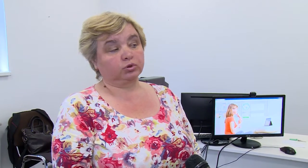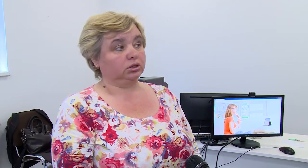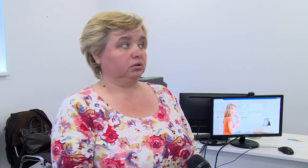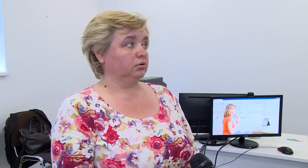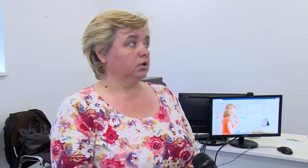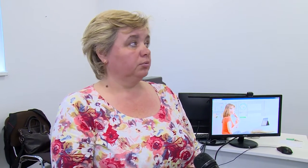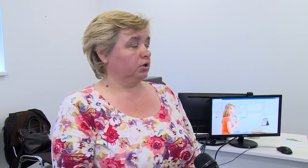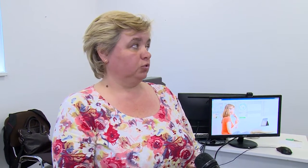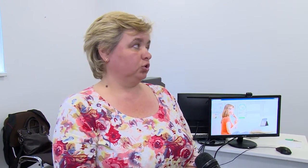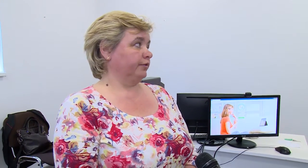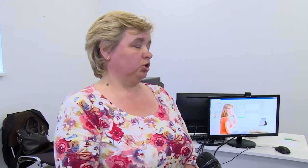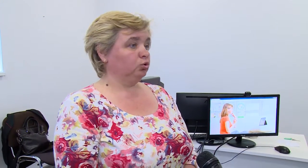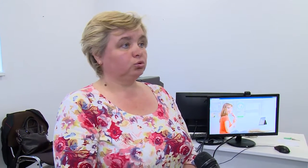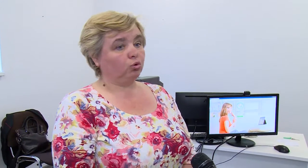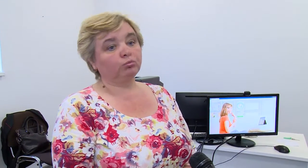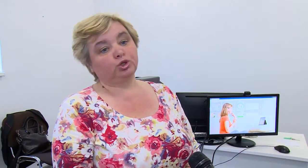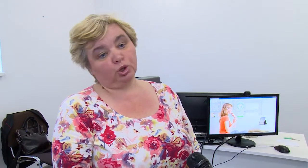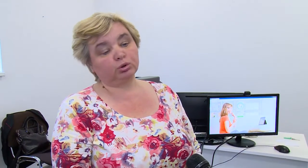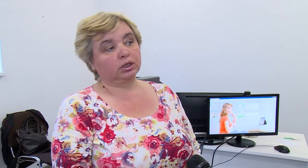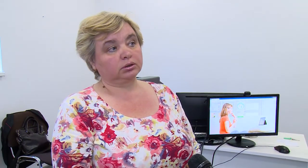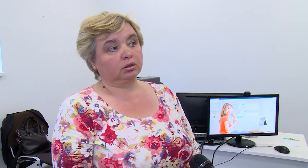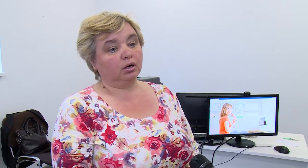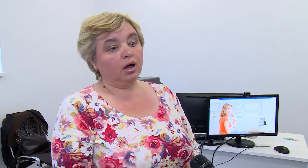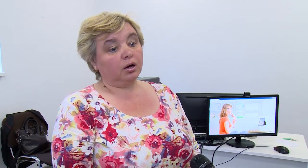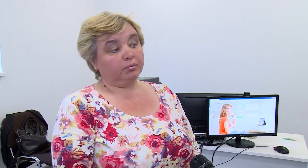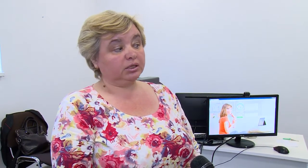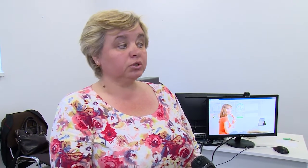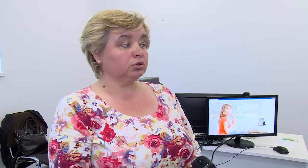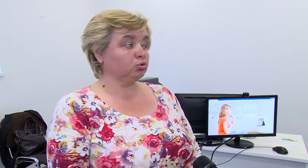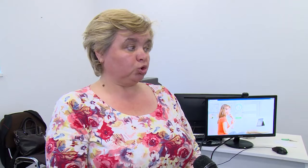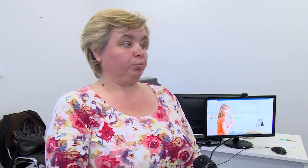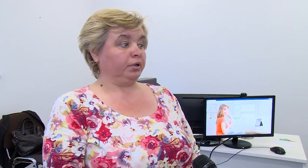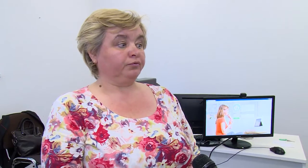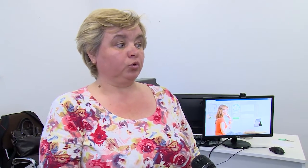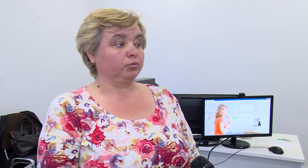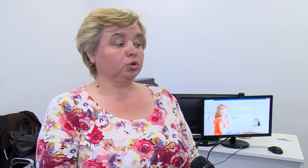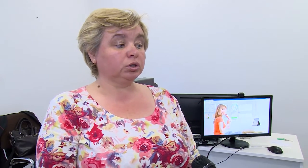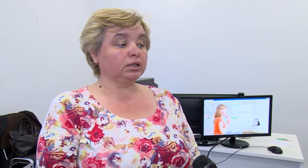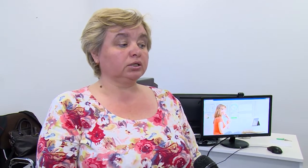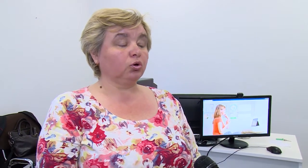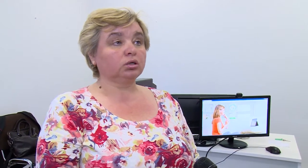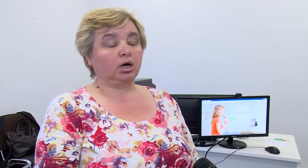надо переводчик к врачу, другому еще куда-то. Поэтому это нужна платформа, но надо ее